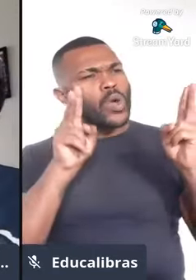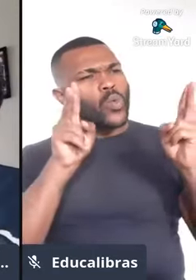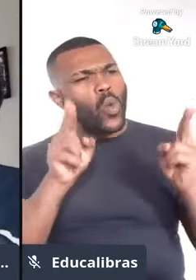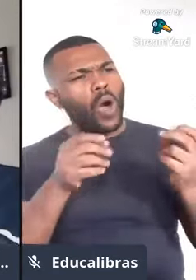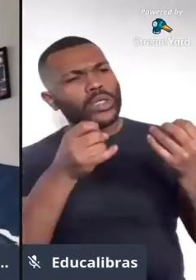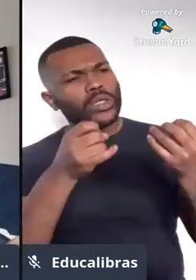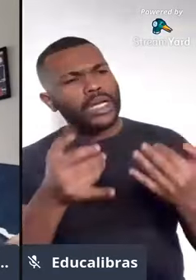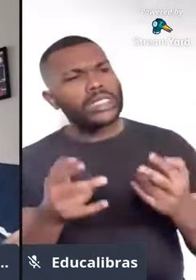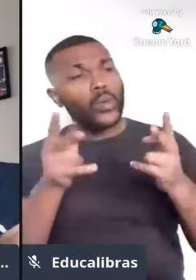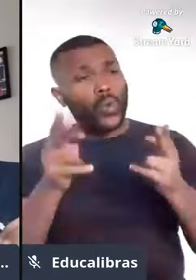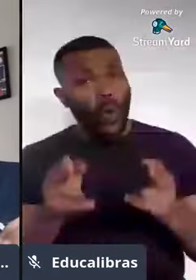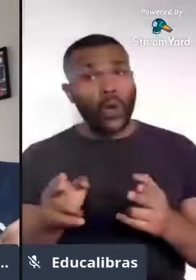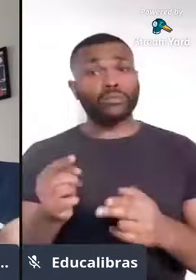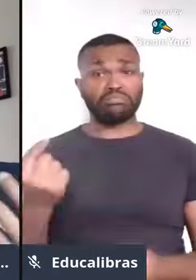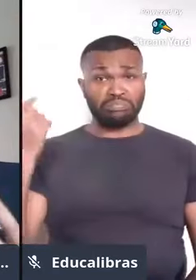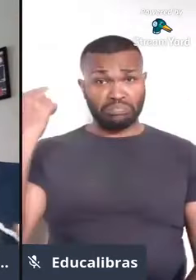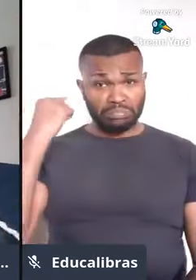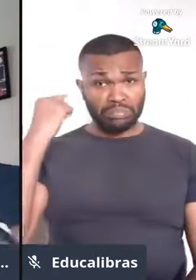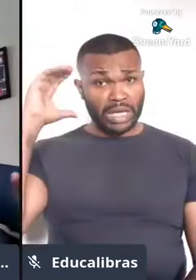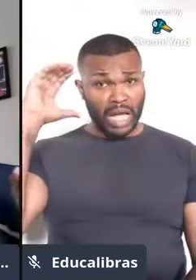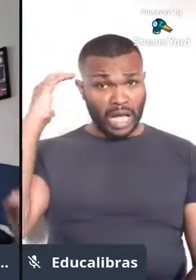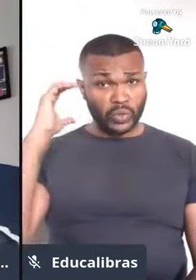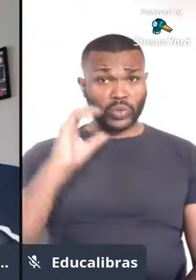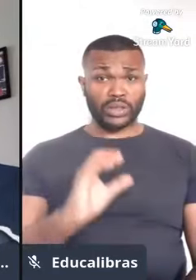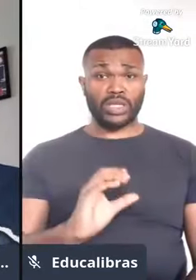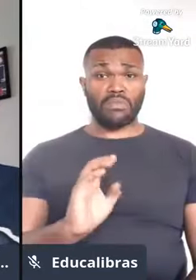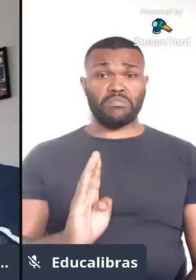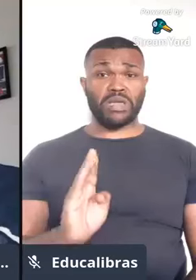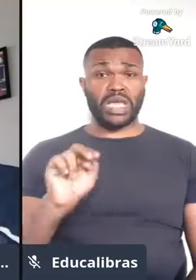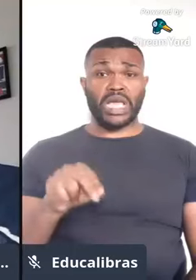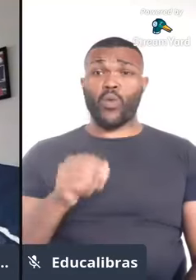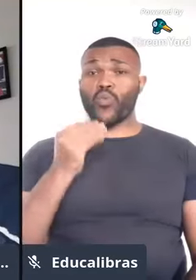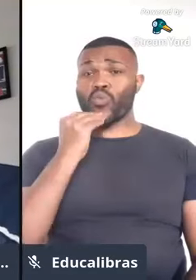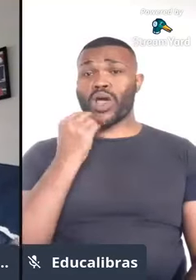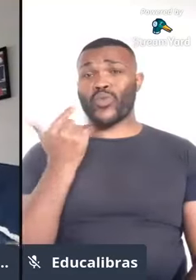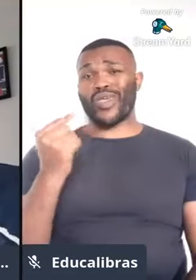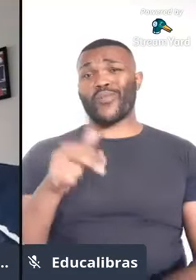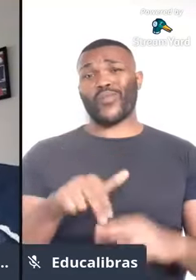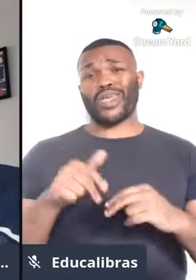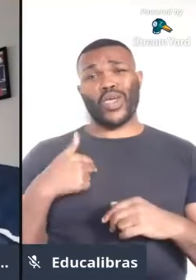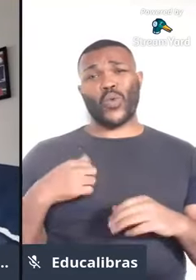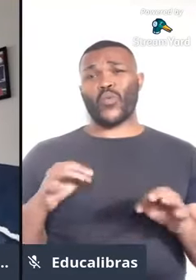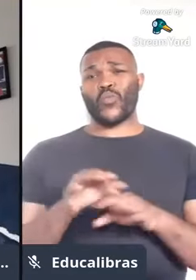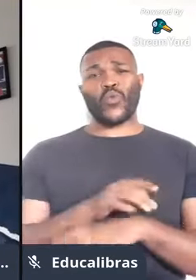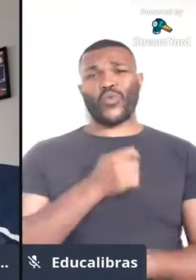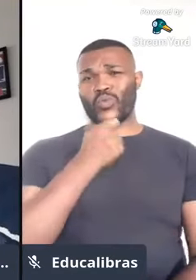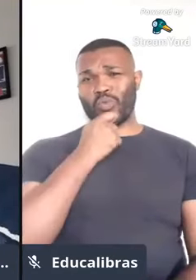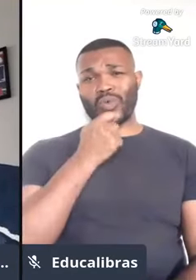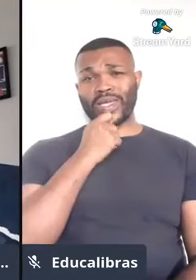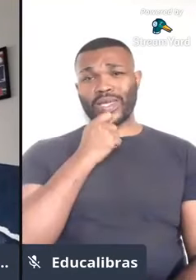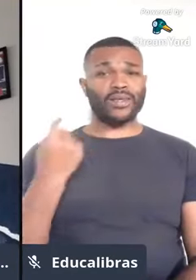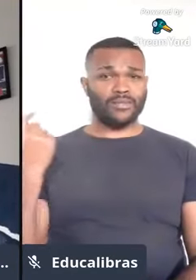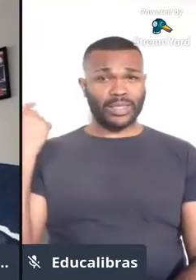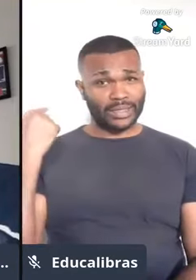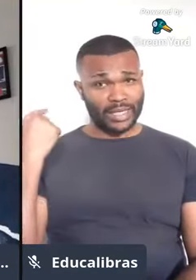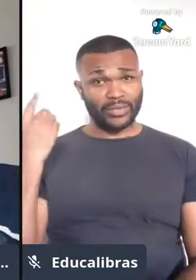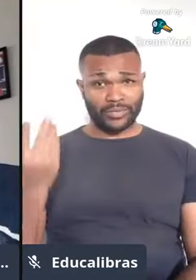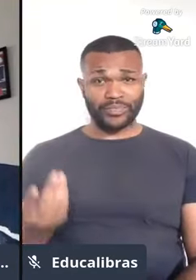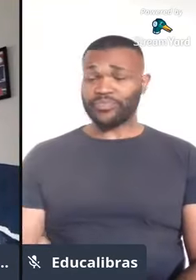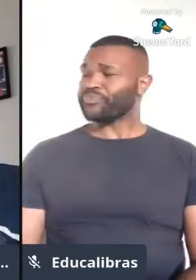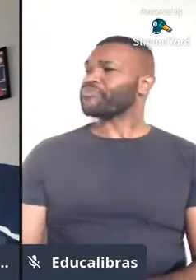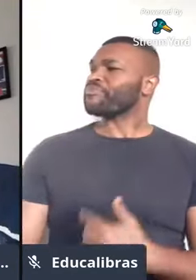essa oportunidade, até porque eu acho que eu não estava pronto para isso naquela época, entendeu? E me diz uma coisa,